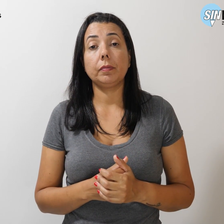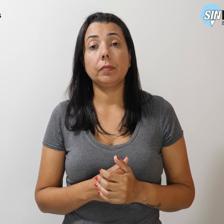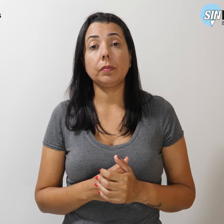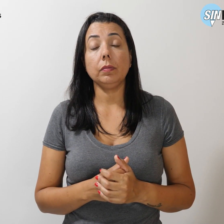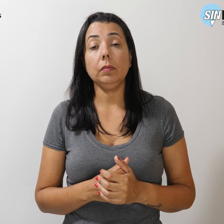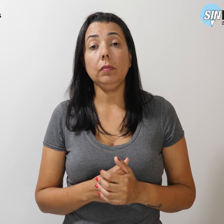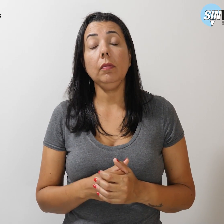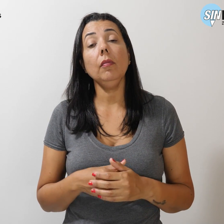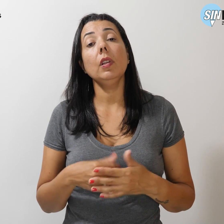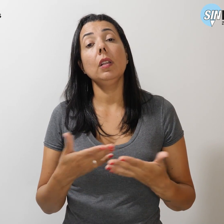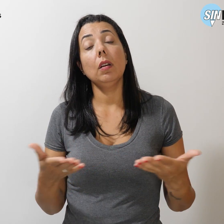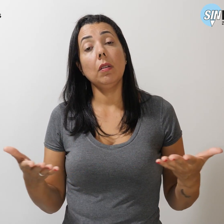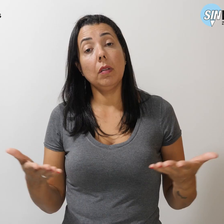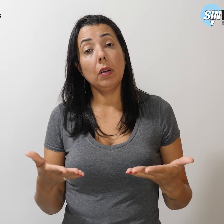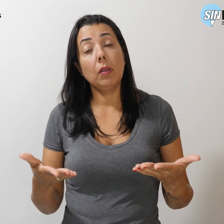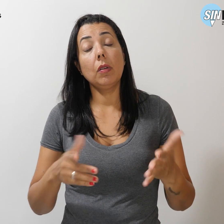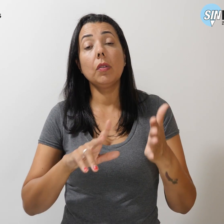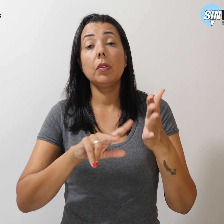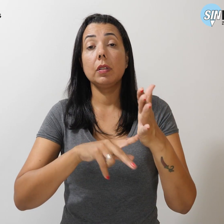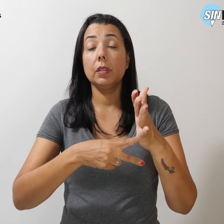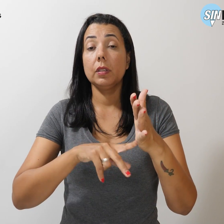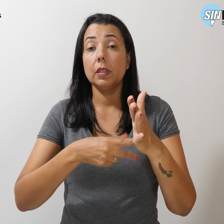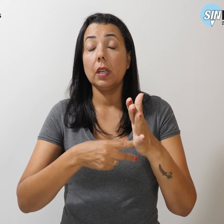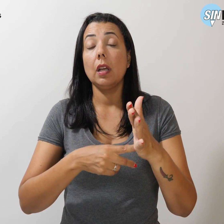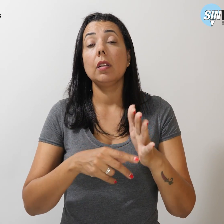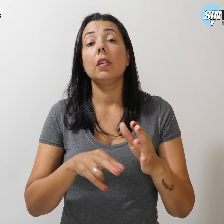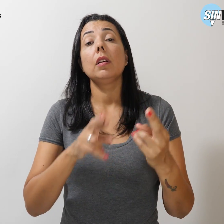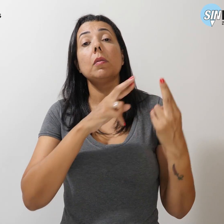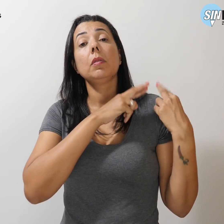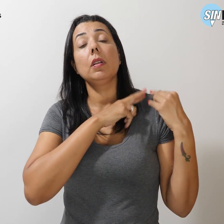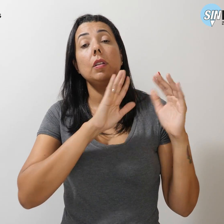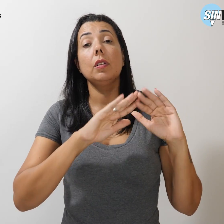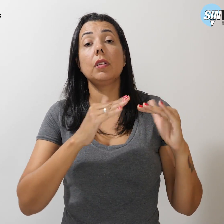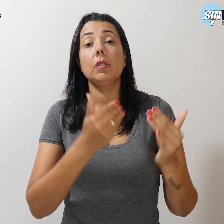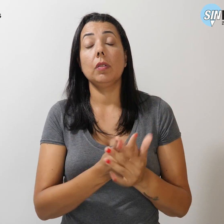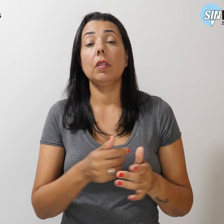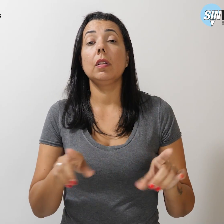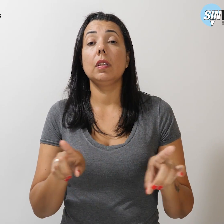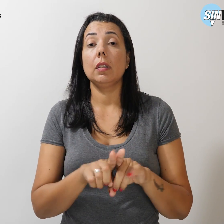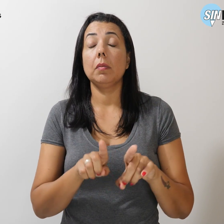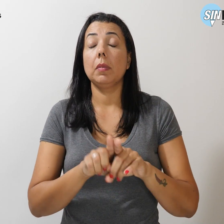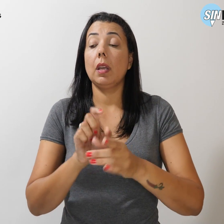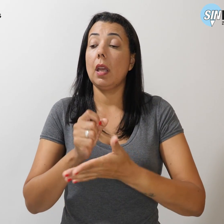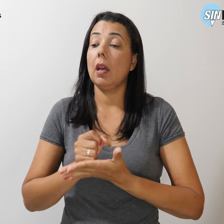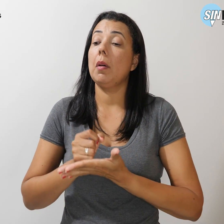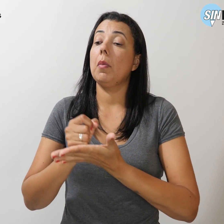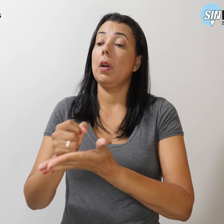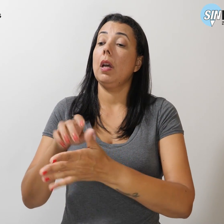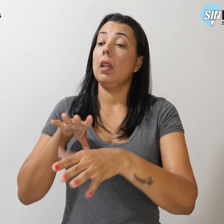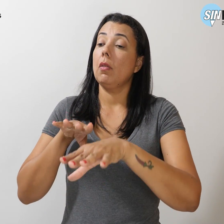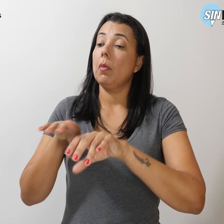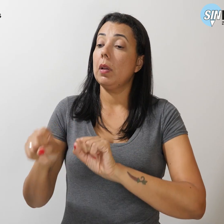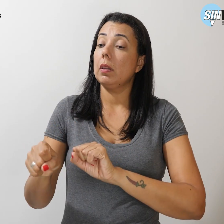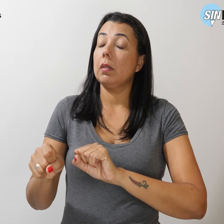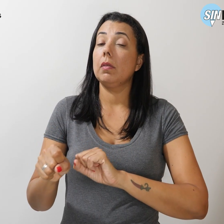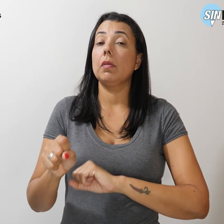Segundo a dirigente sindical, o papel da escola é também colaborar na formação de pessoas